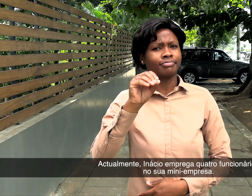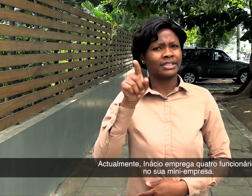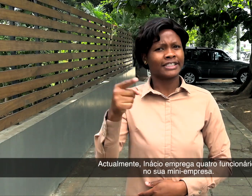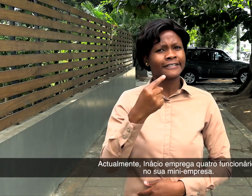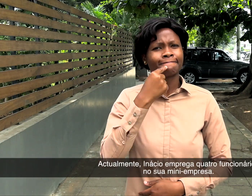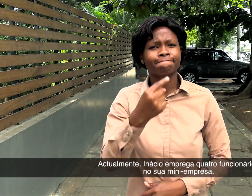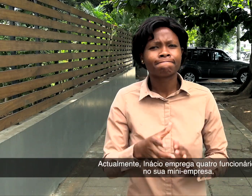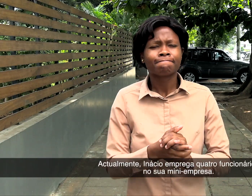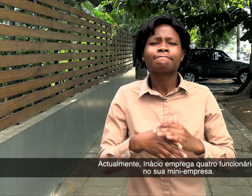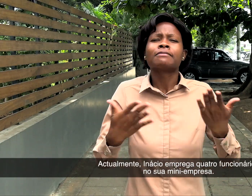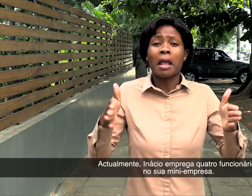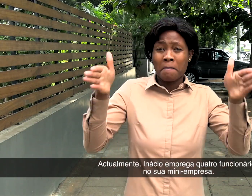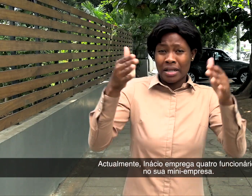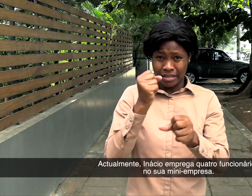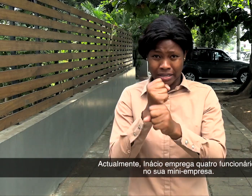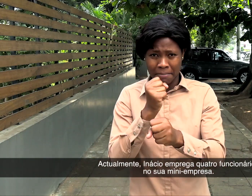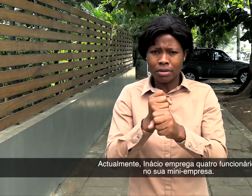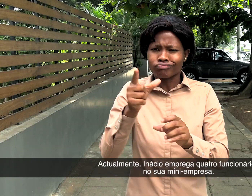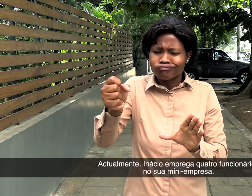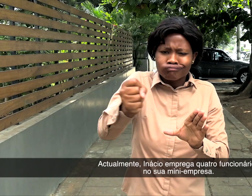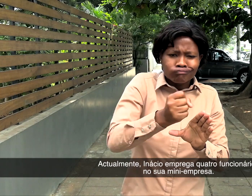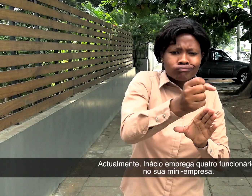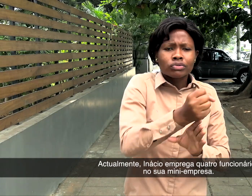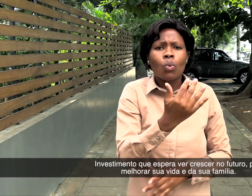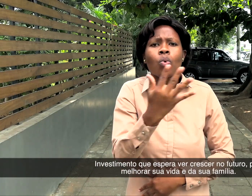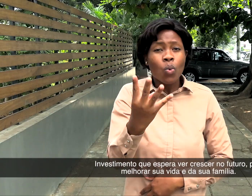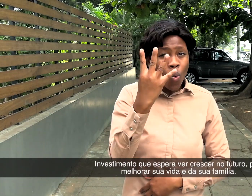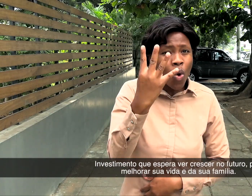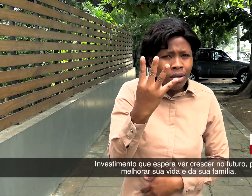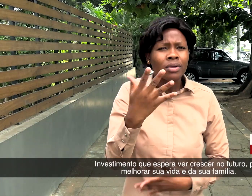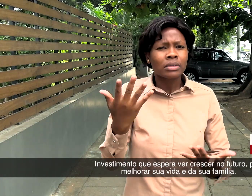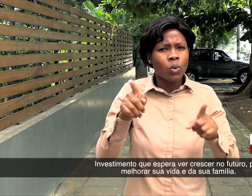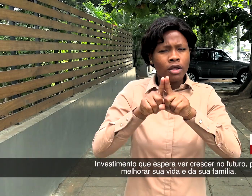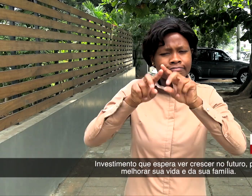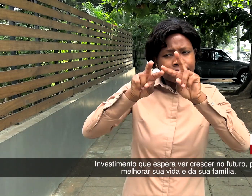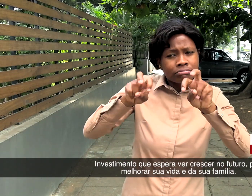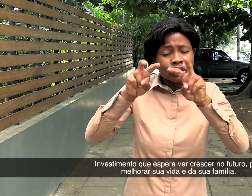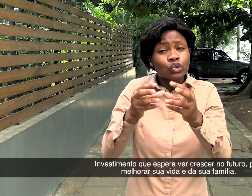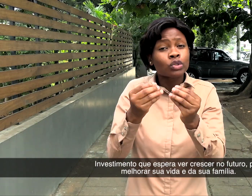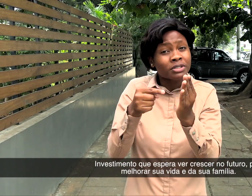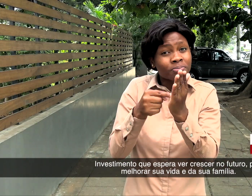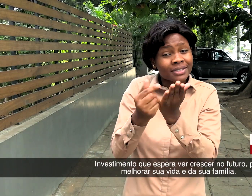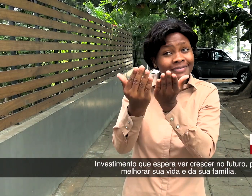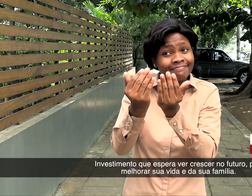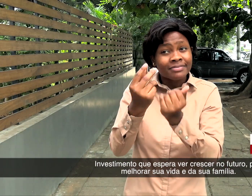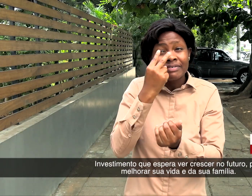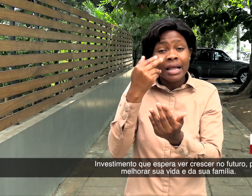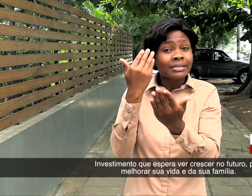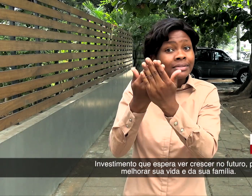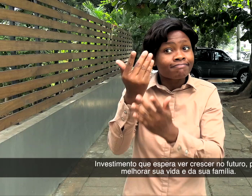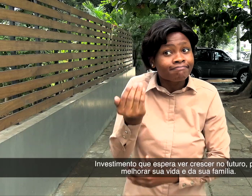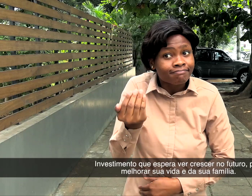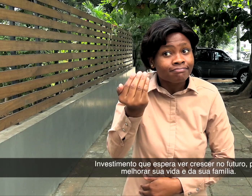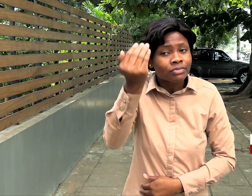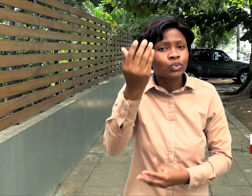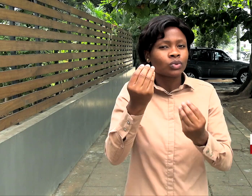Atualmente, Inácio emprega quatro funcionários na sua mini-empresa, investimento que espera ver crescer no futuro para melhorar sua vida e da sua